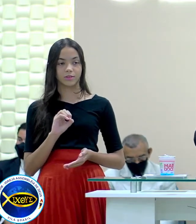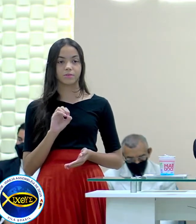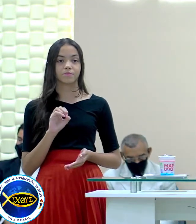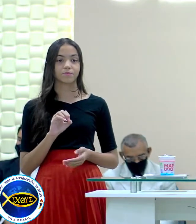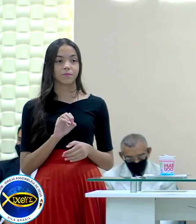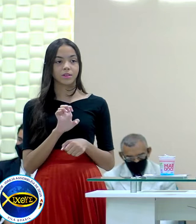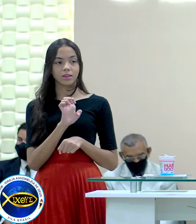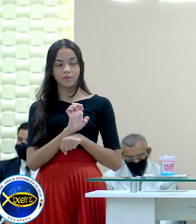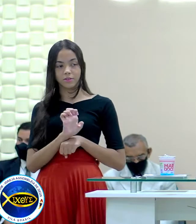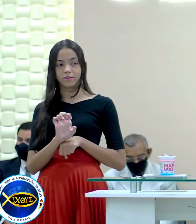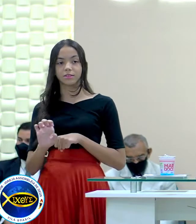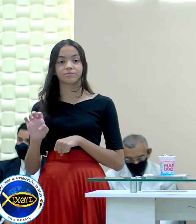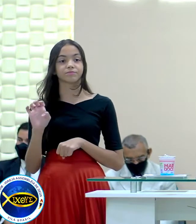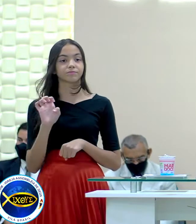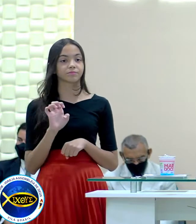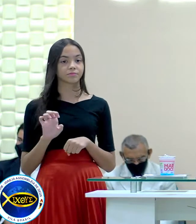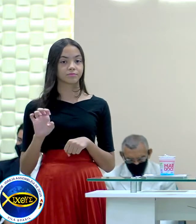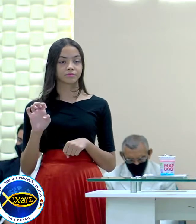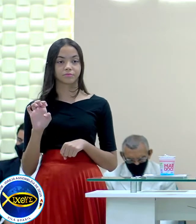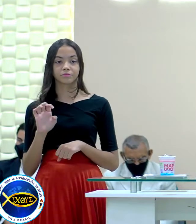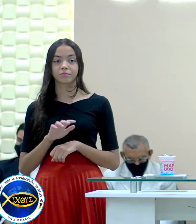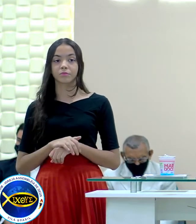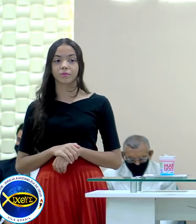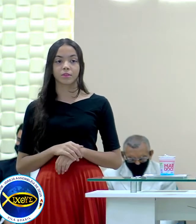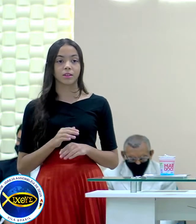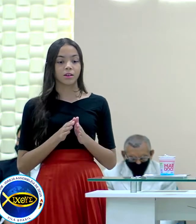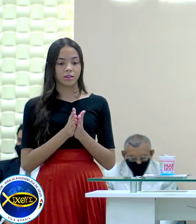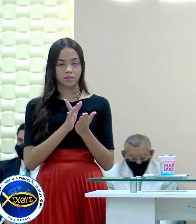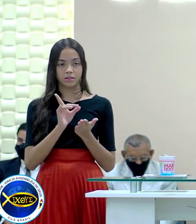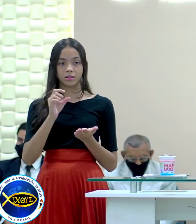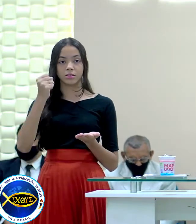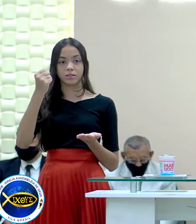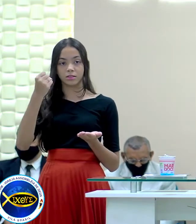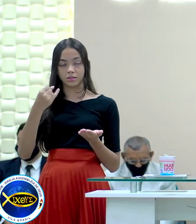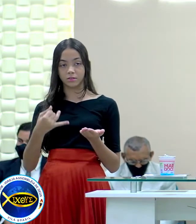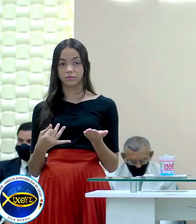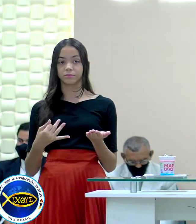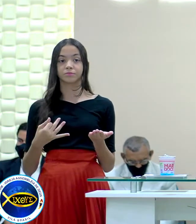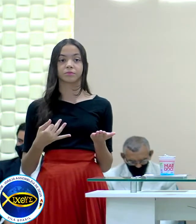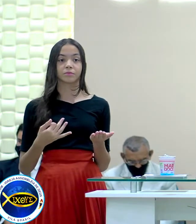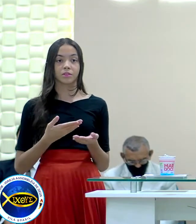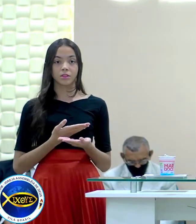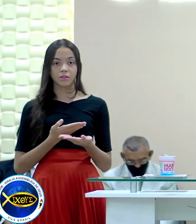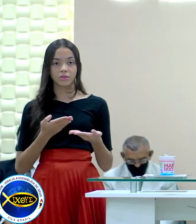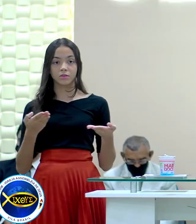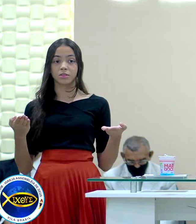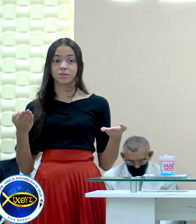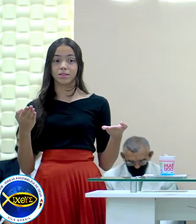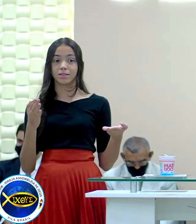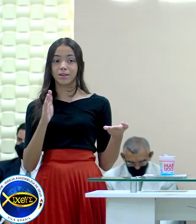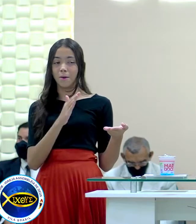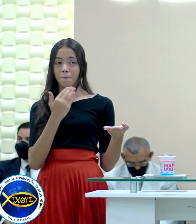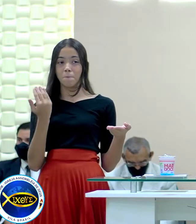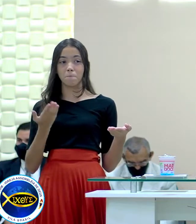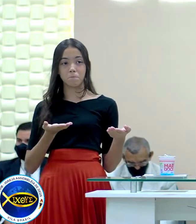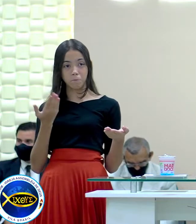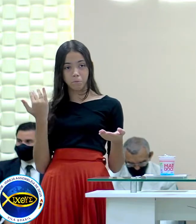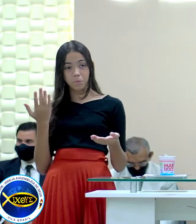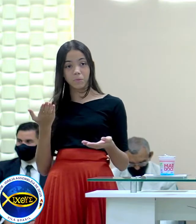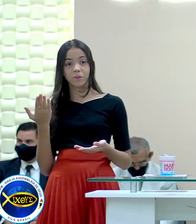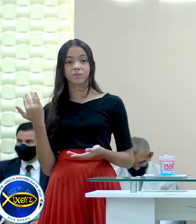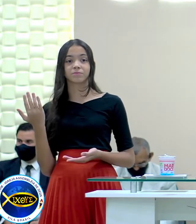versículo 4, a palavra do Senhor diz-nos assim: vocês estavam mortos em